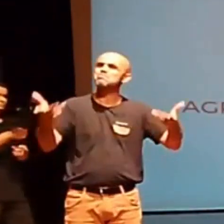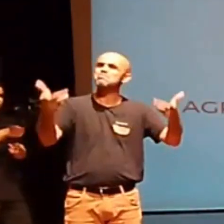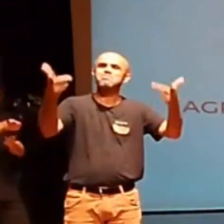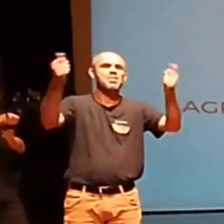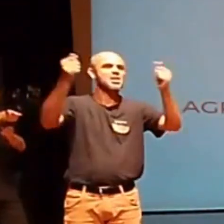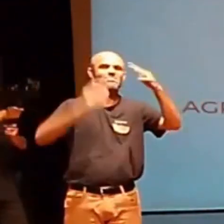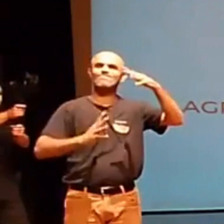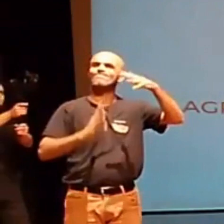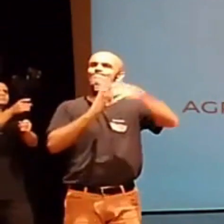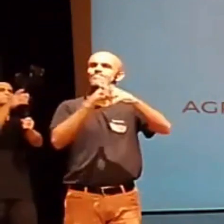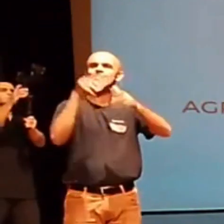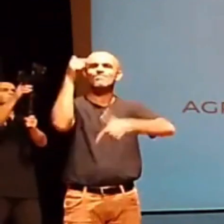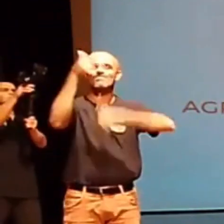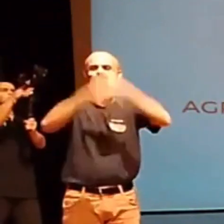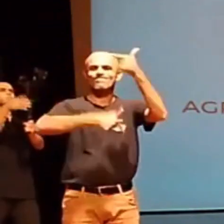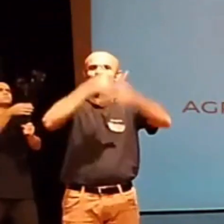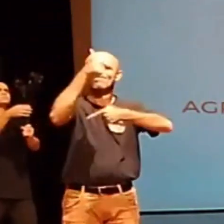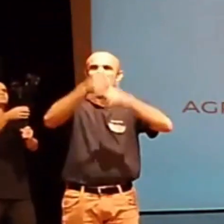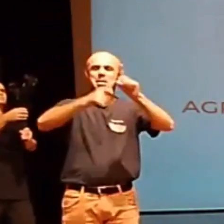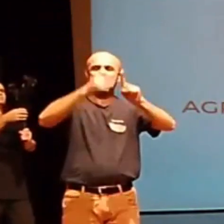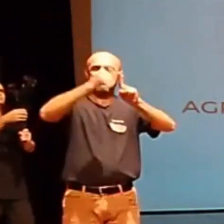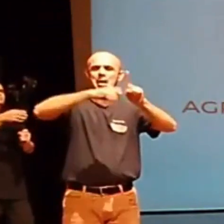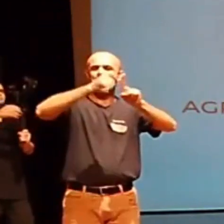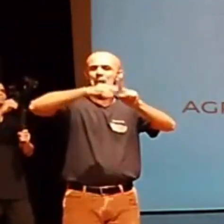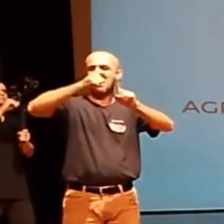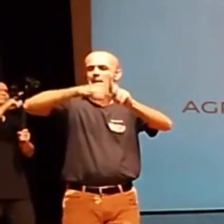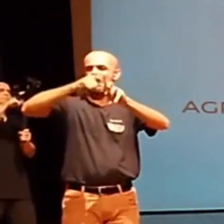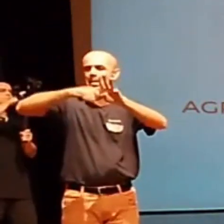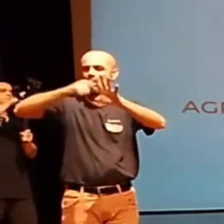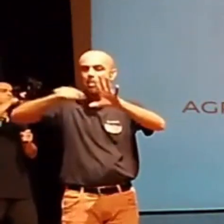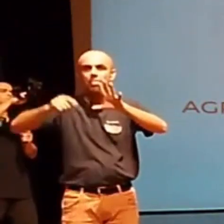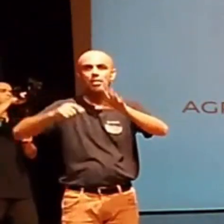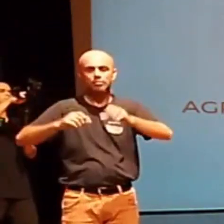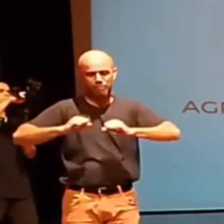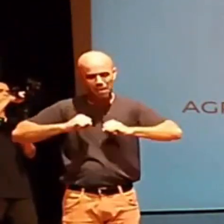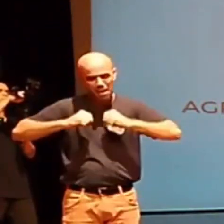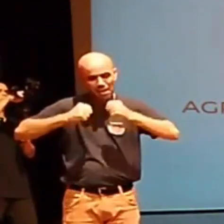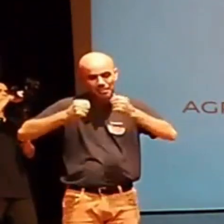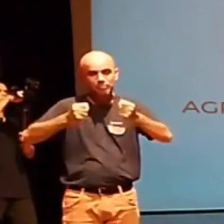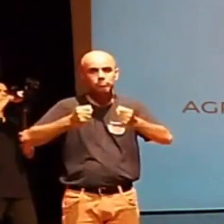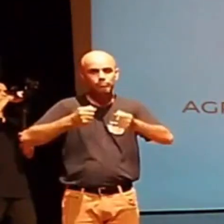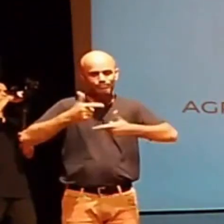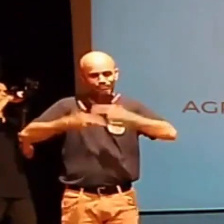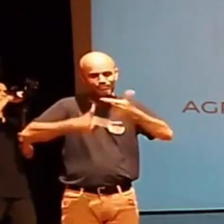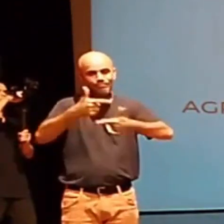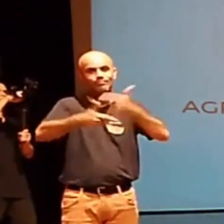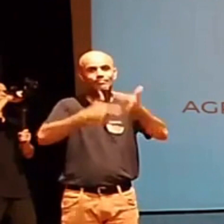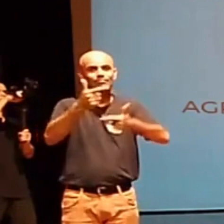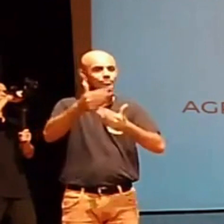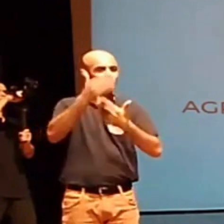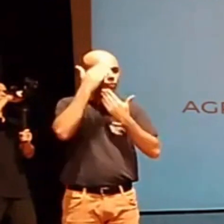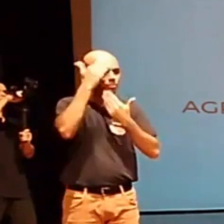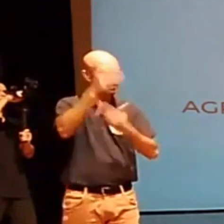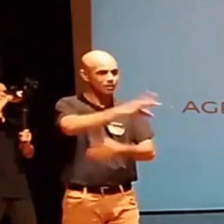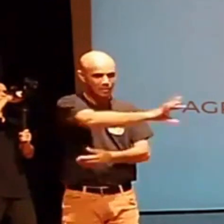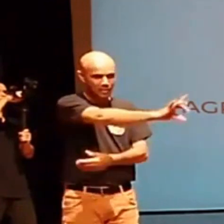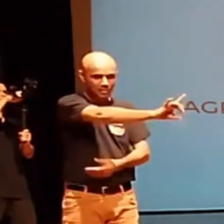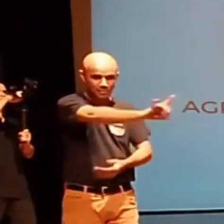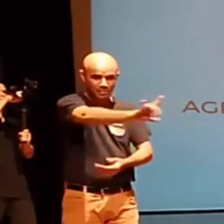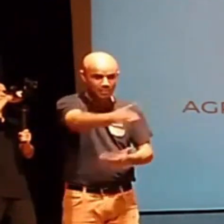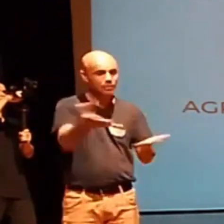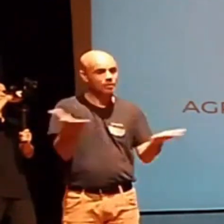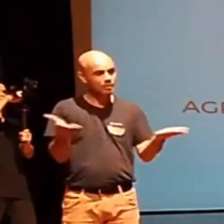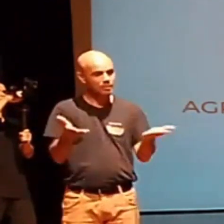trabalhou incansavelmente nos últimos meses para que tudo isso acontecesse. Obrigada a cada uma que está